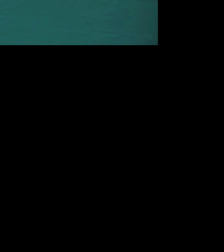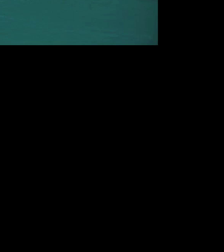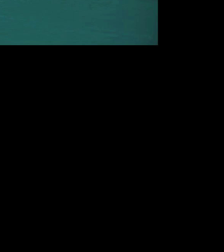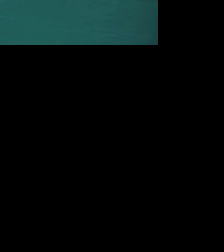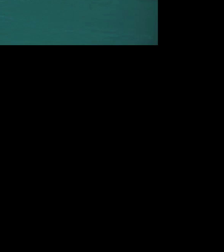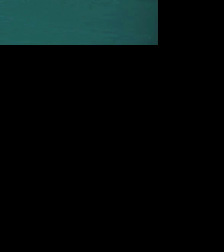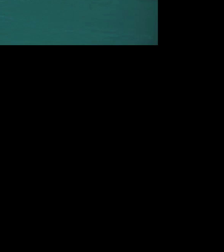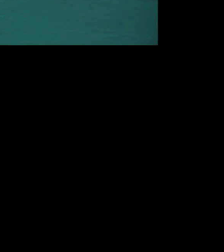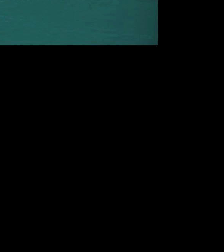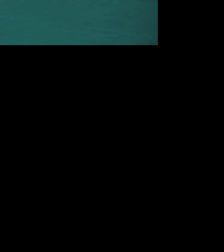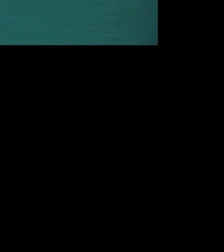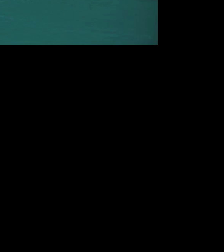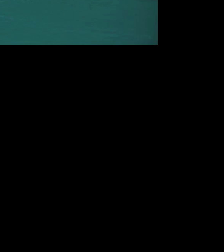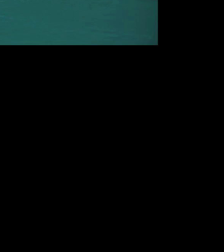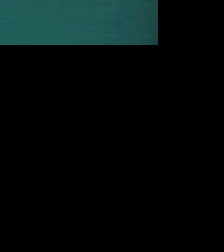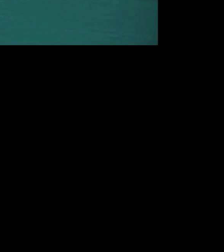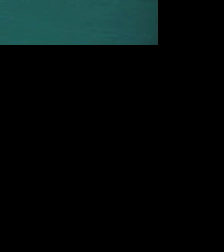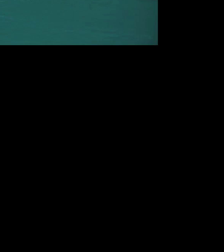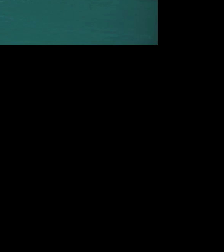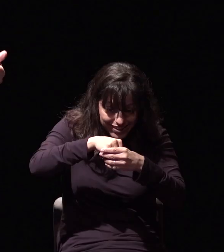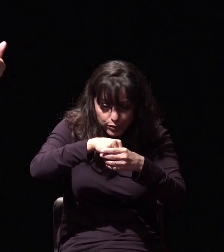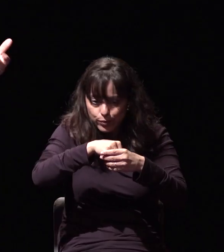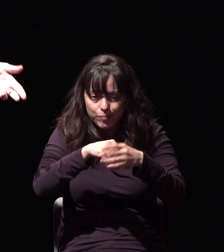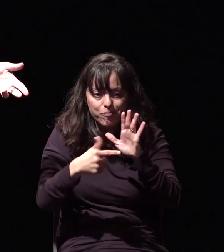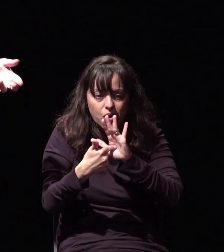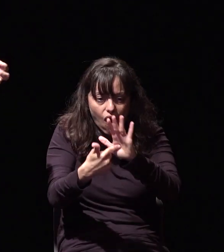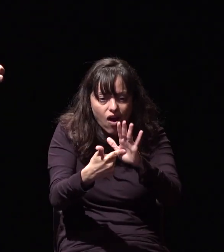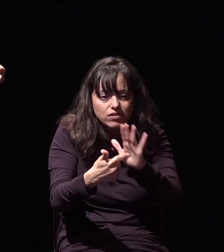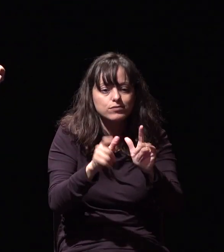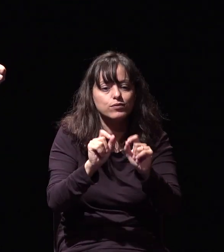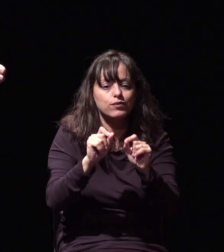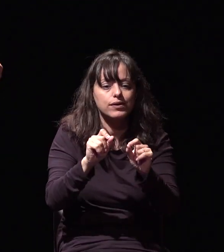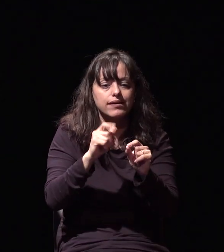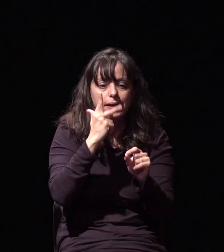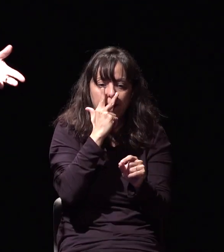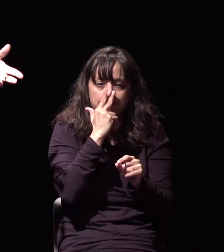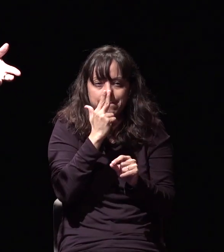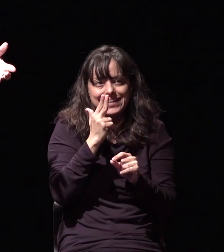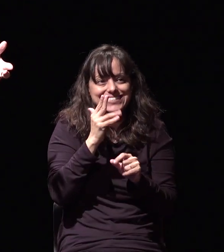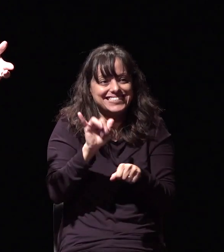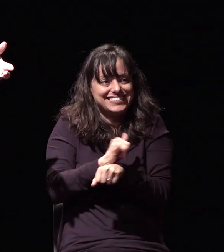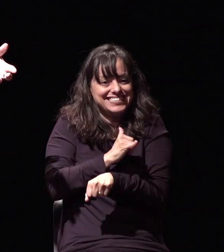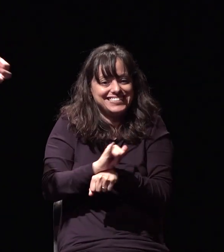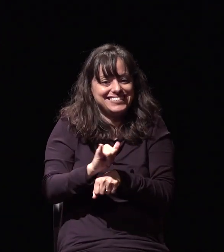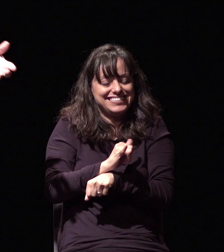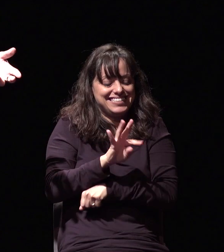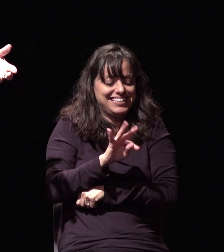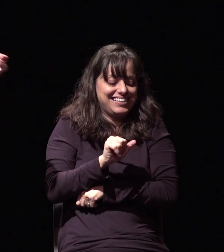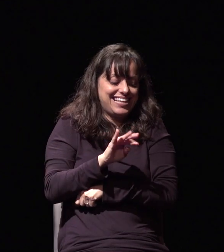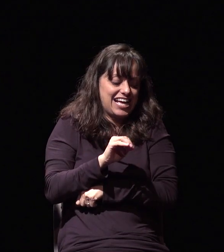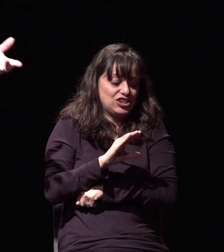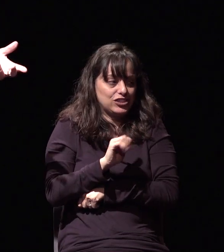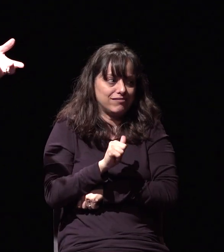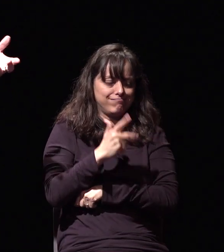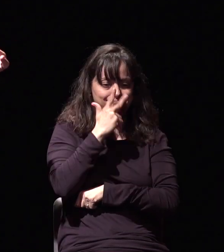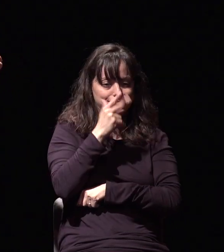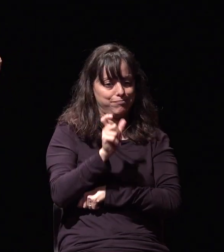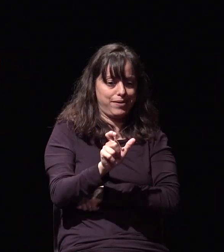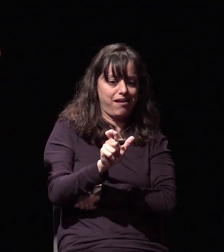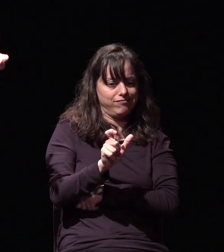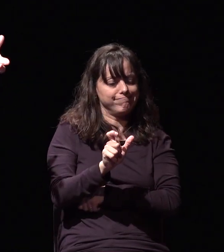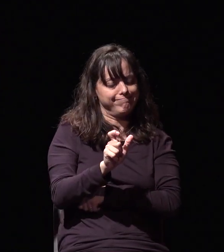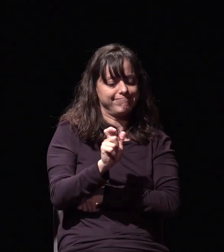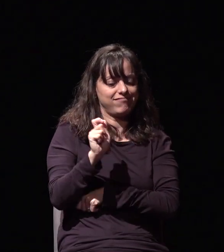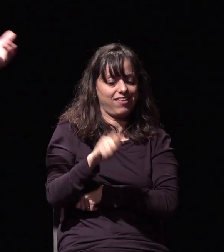se transformando por dentro numa, digamos assim, tática, e talvez a palavra tática seja muito oportuna nos dias de hoje, em termos